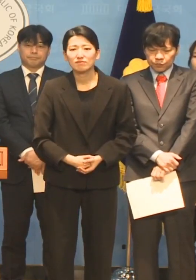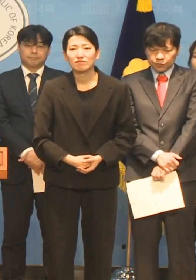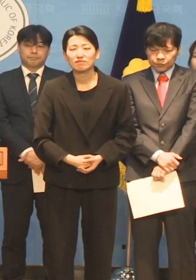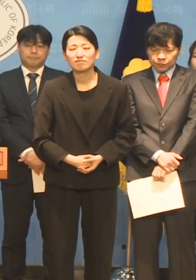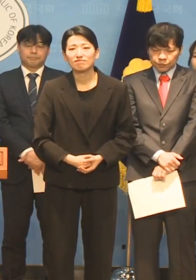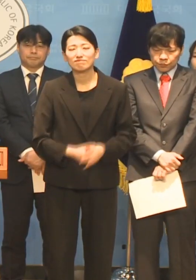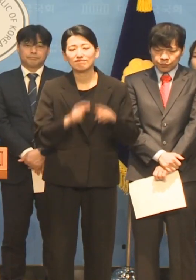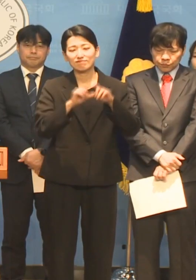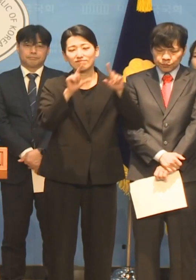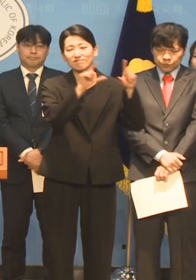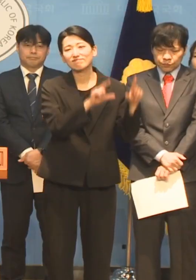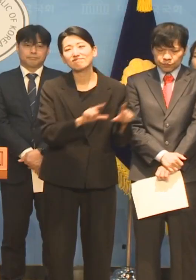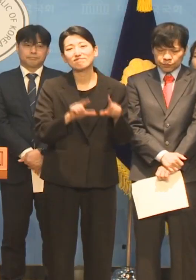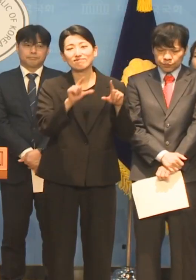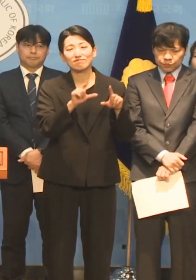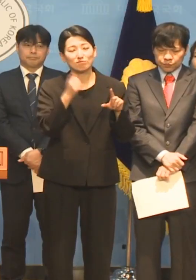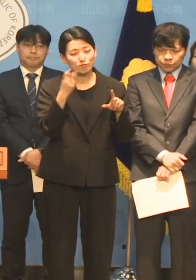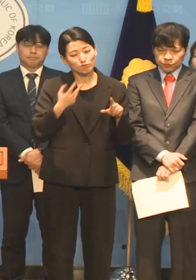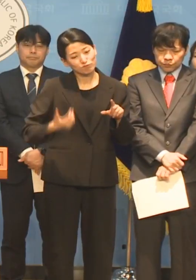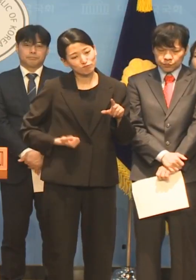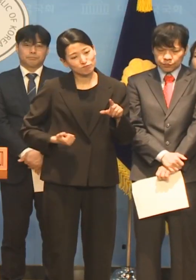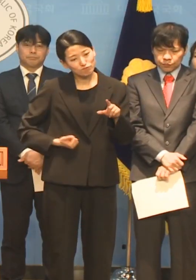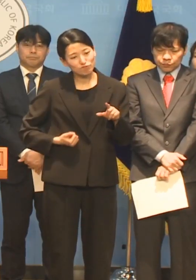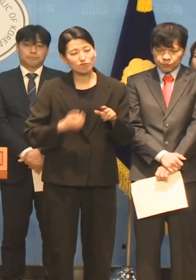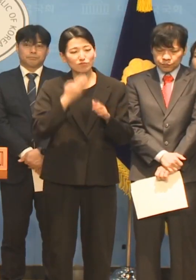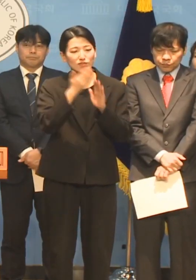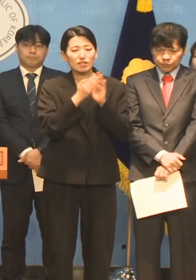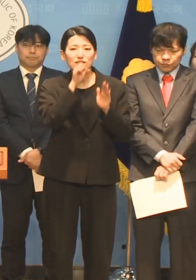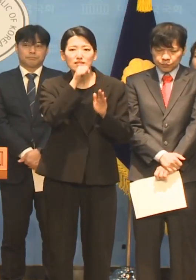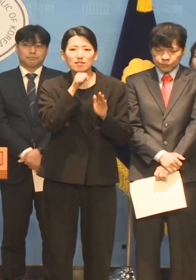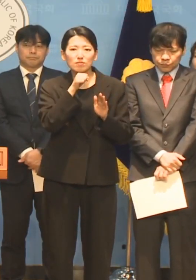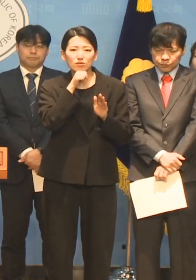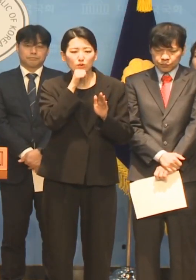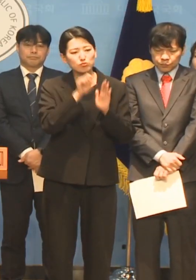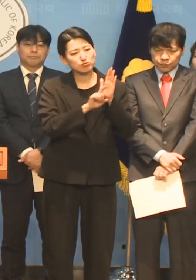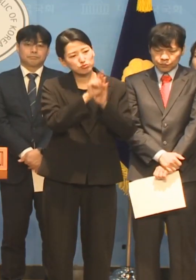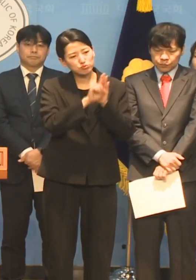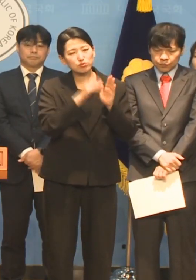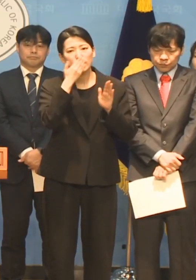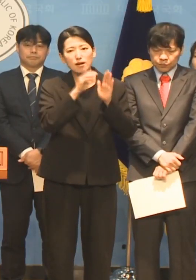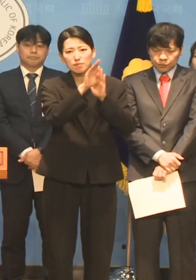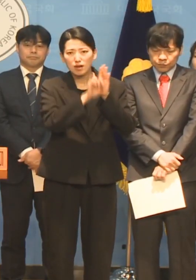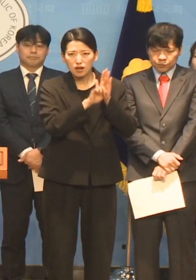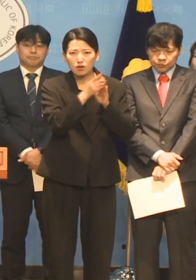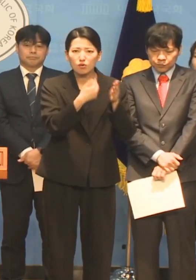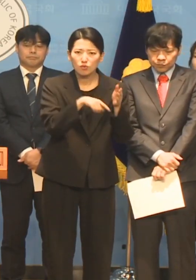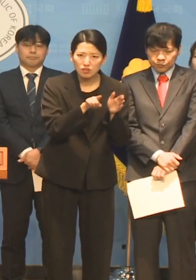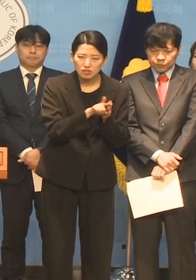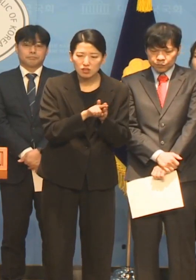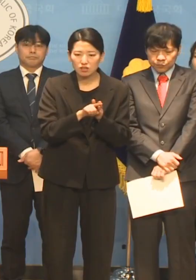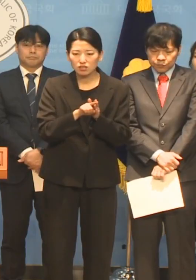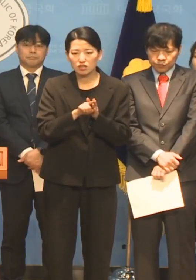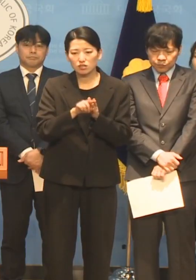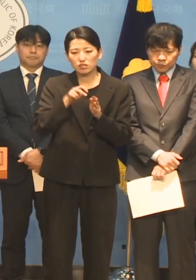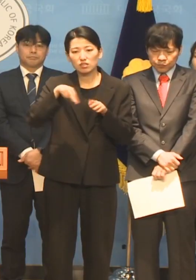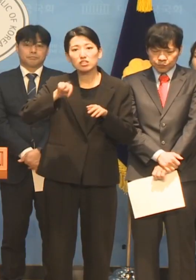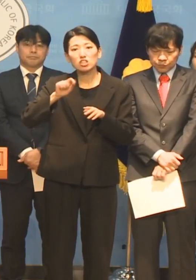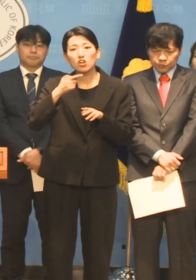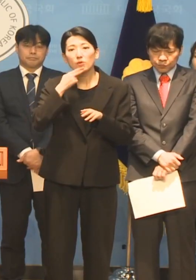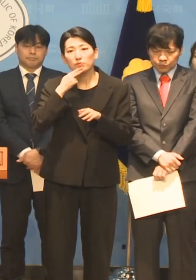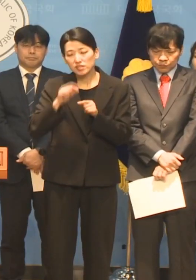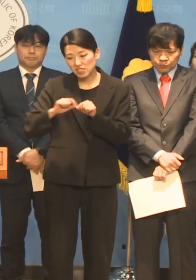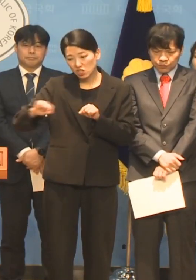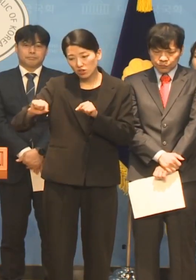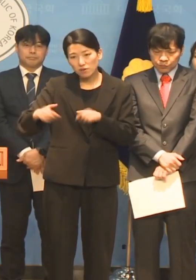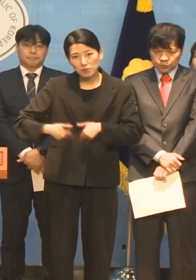일상을 누리면서 그리고 혈당 관리를 제대로 할 수 있게 무선 인슐린 펌프가 보험 적용이 될 수 있도록 그리고 해외에